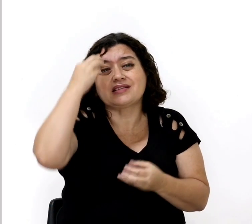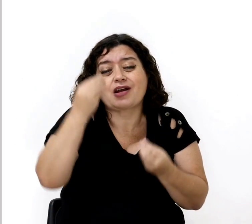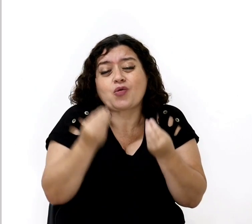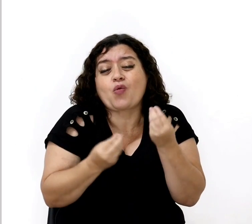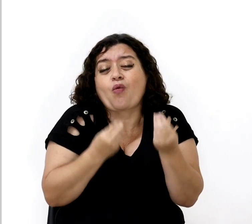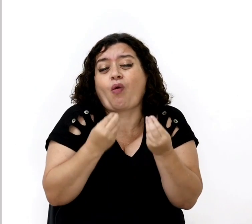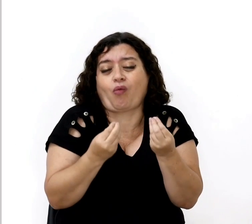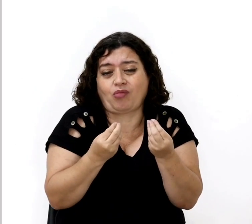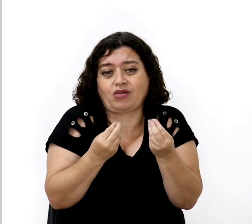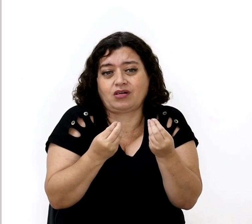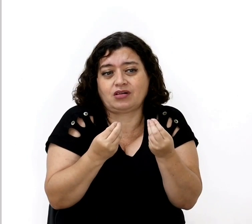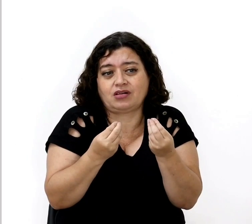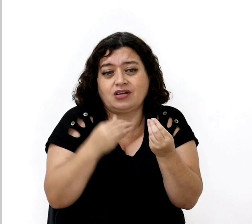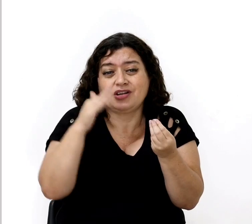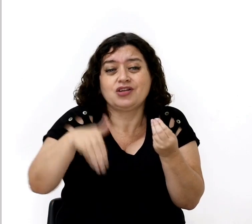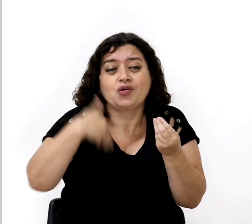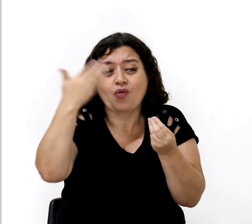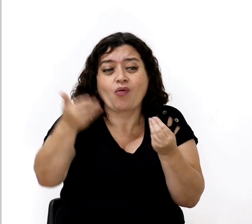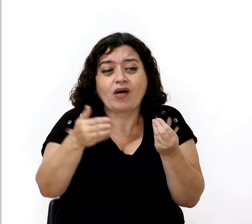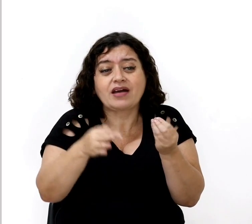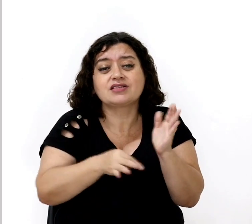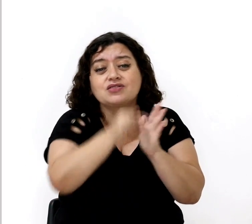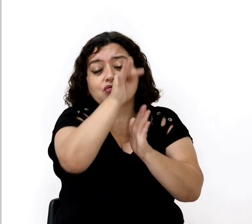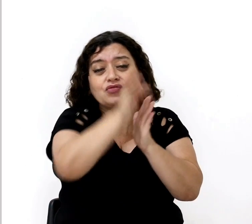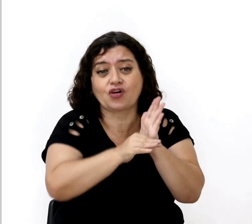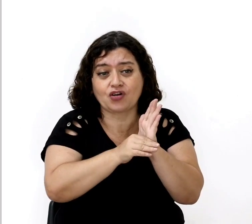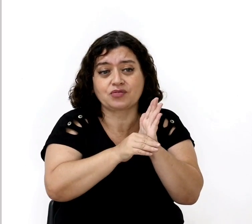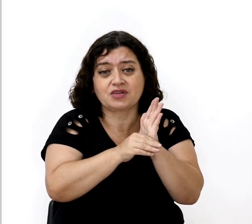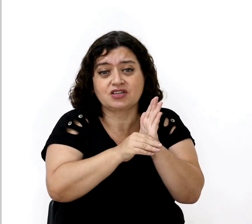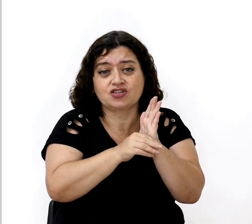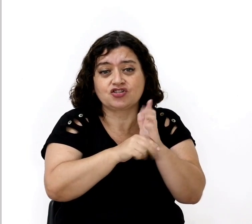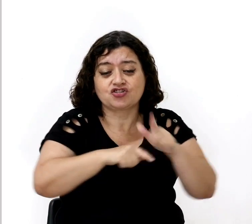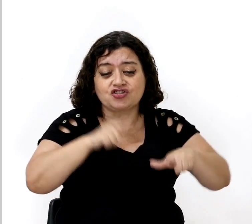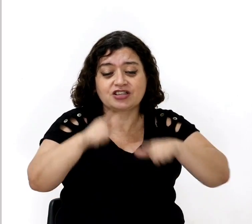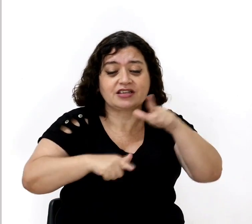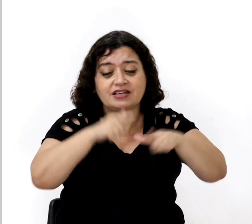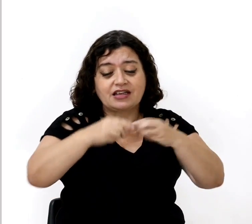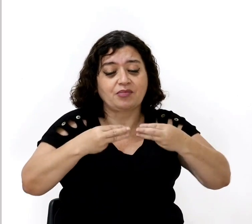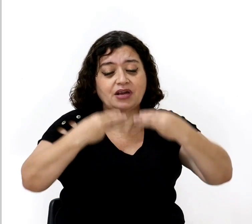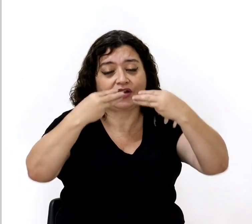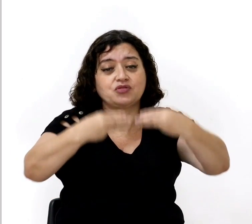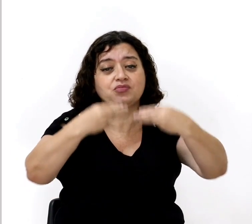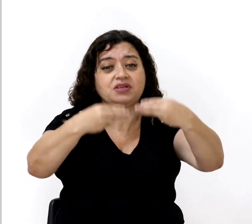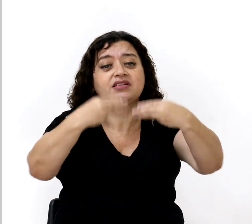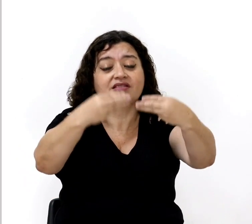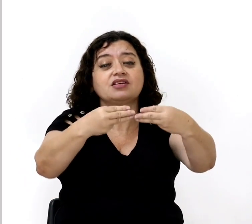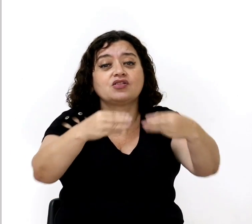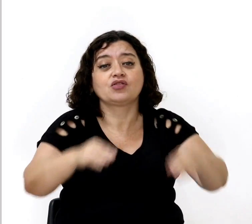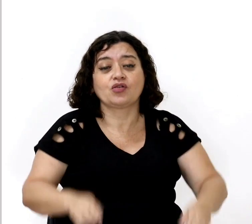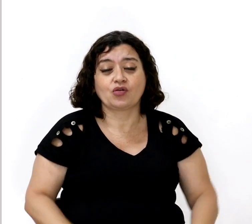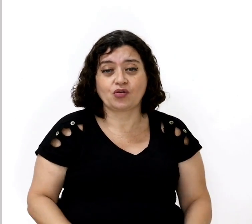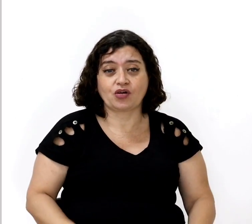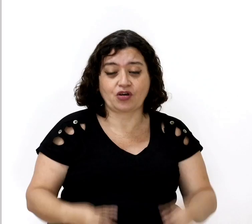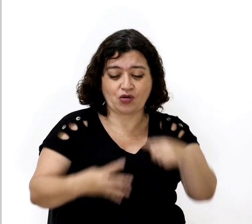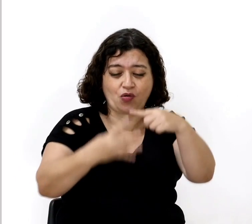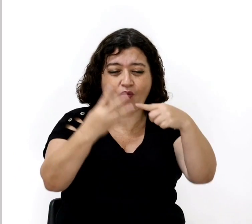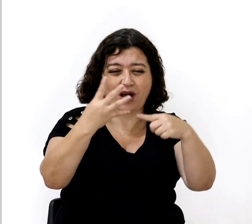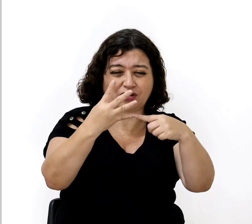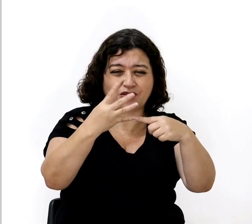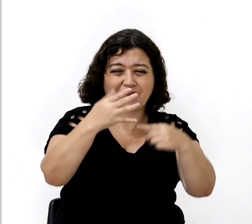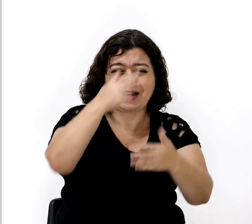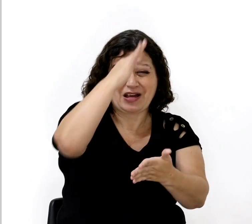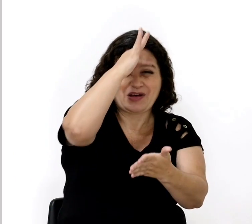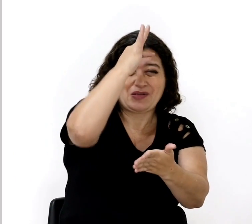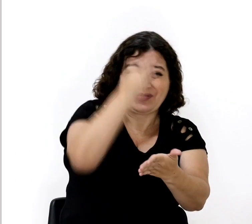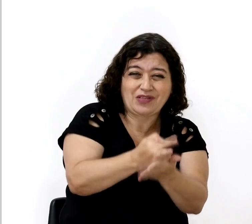pensar essas formas de exercermos esses ministérios? Talvez ali aquele quarto item ali, onde junta